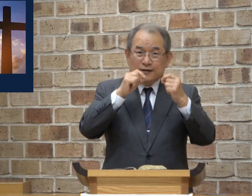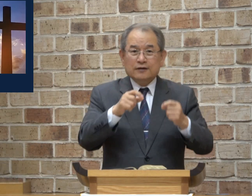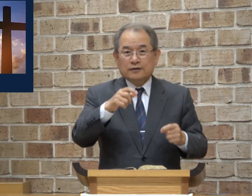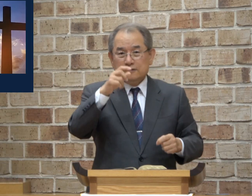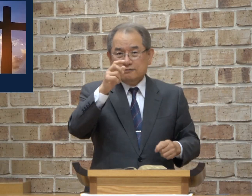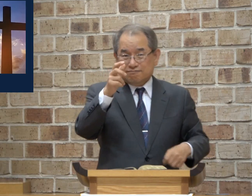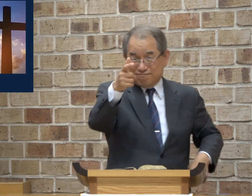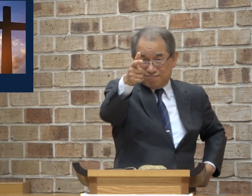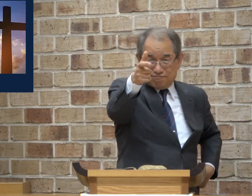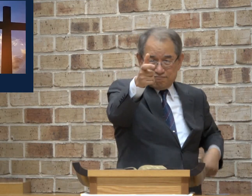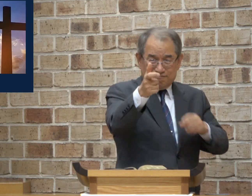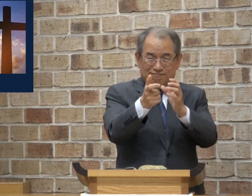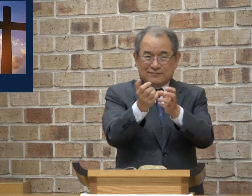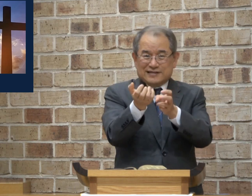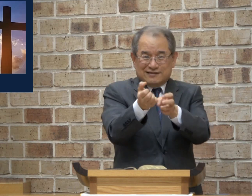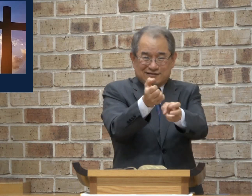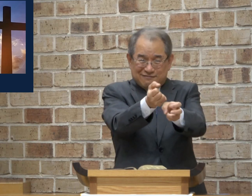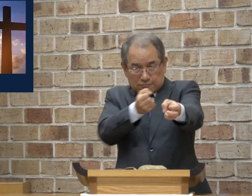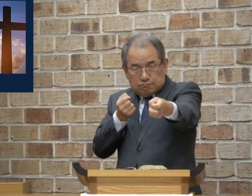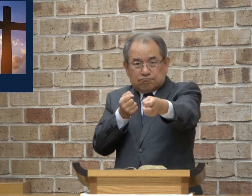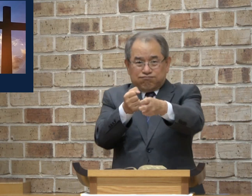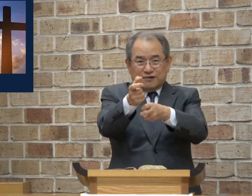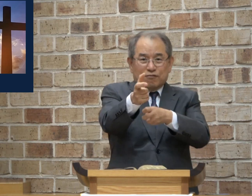시간이 사용한 총을 거두는 시간이 가까이 오는데